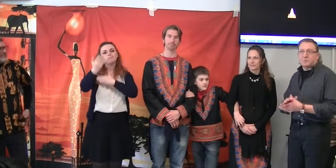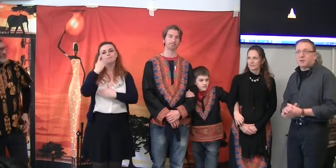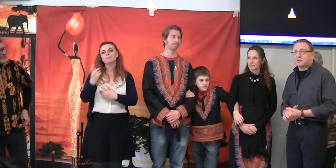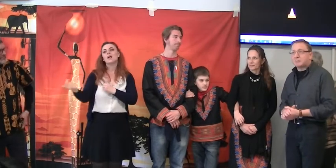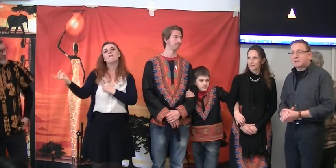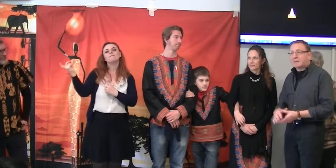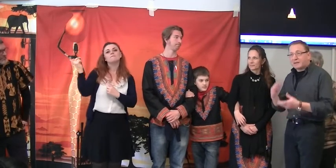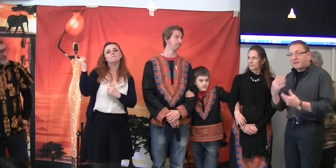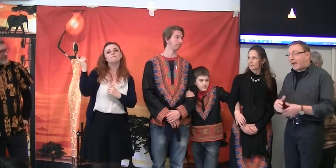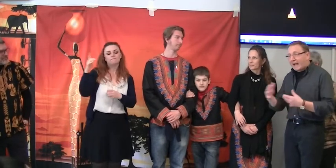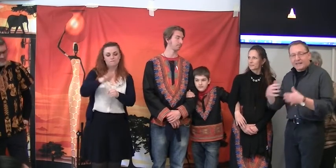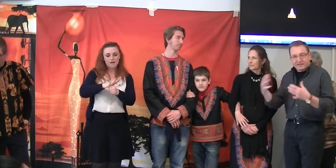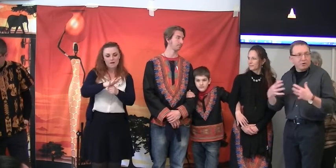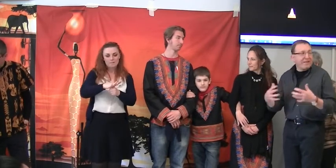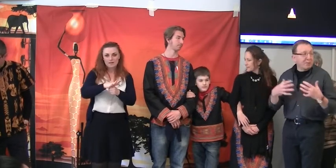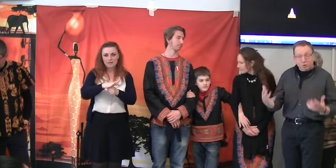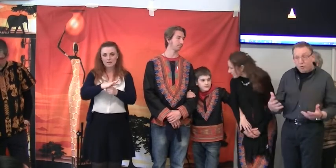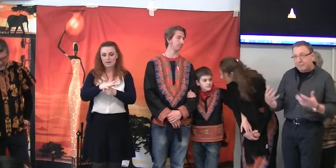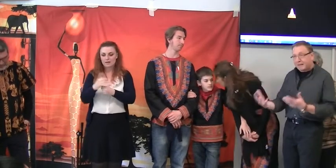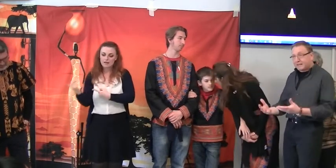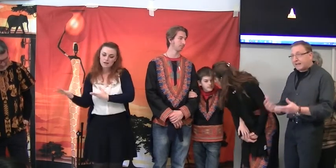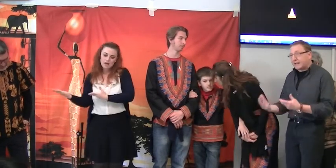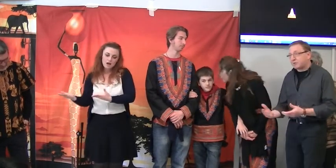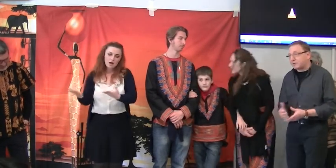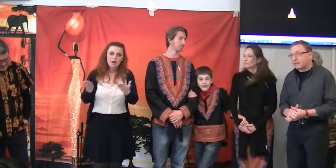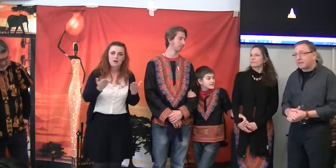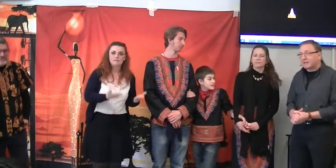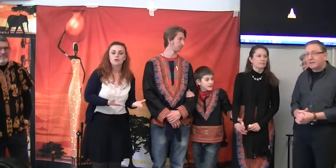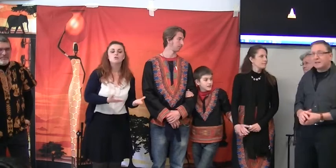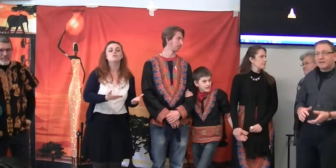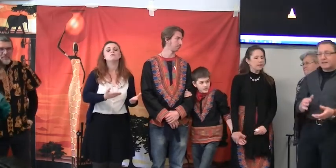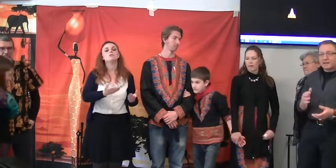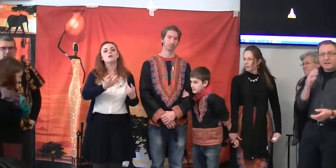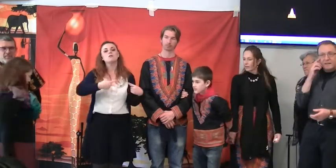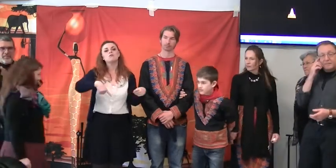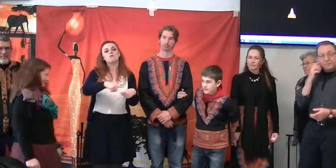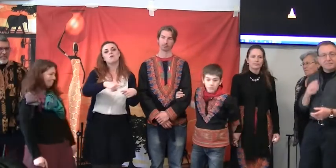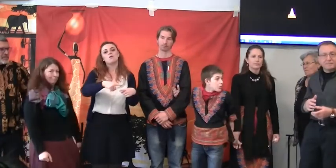mandati come nostri missionari, perché anche se non eravamo soli a mantenerli, a sostenerli,